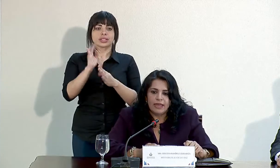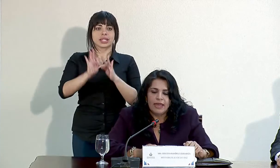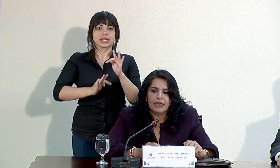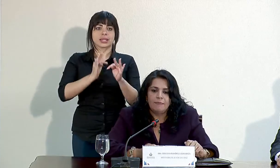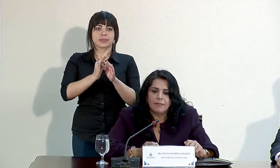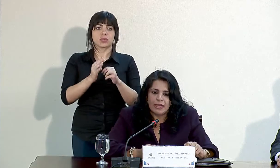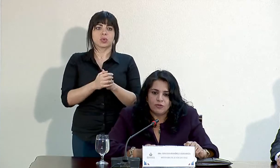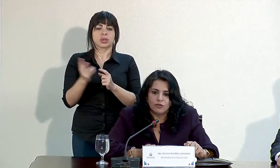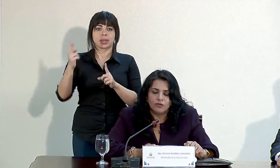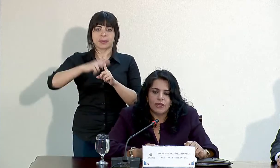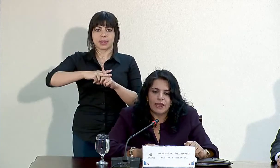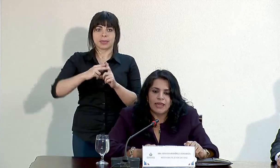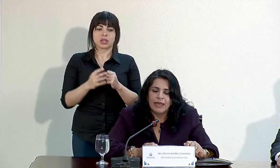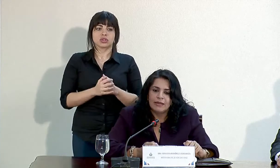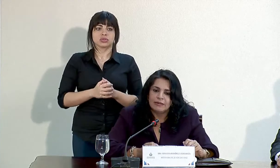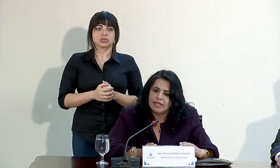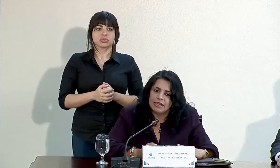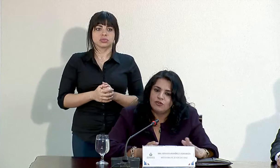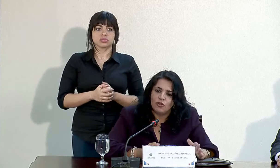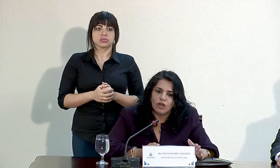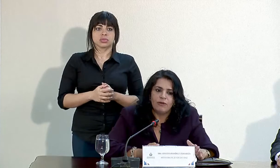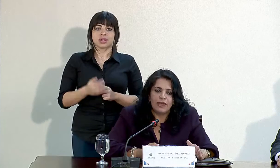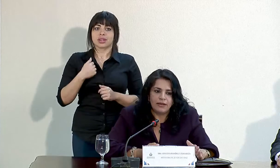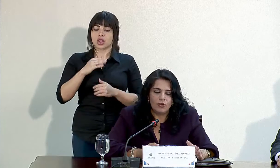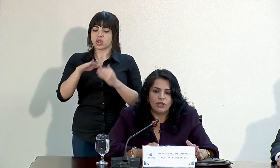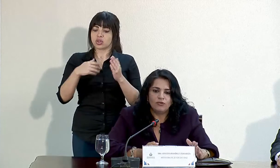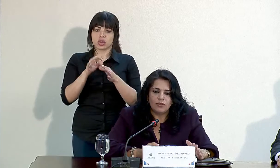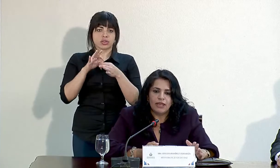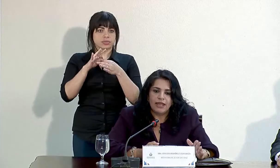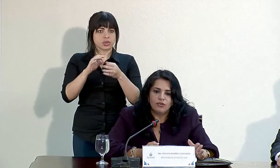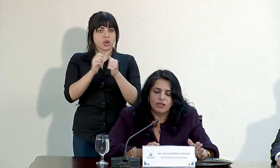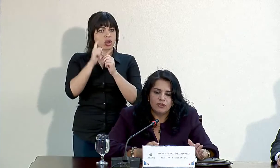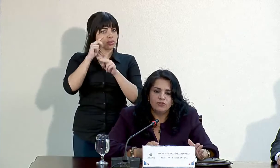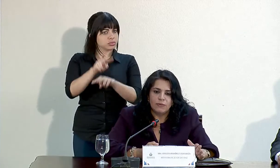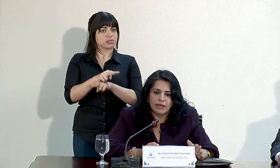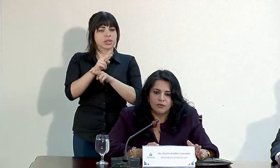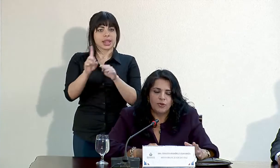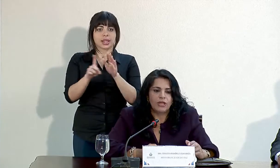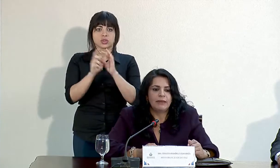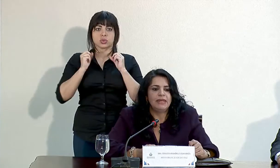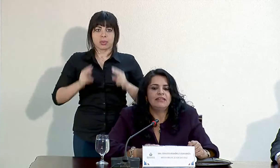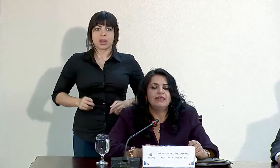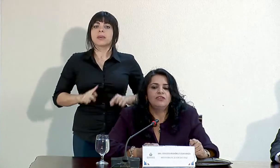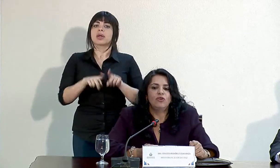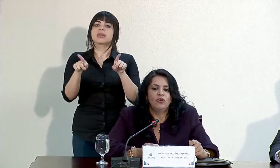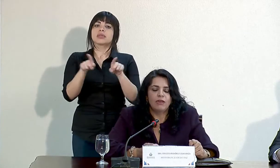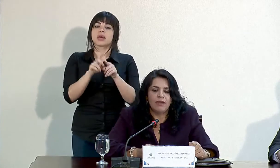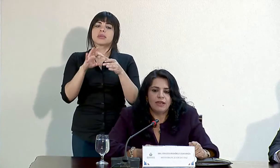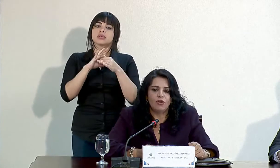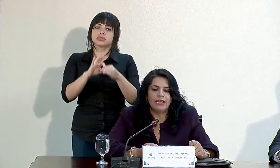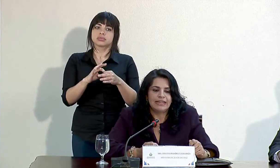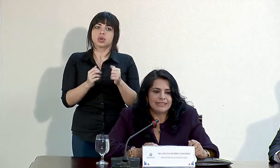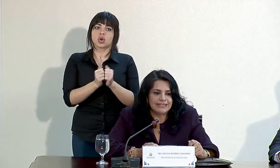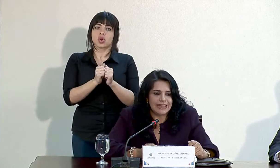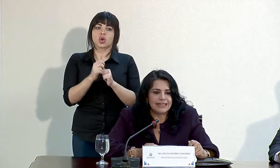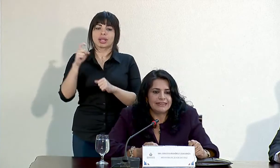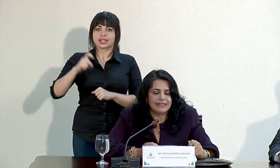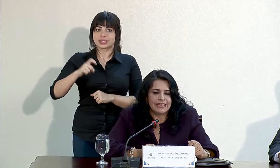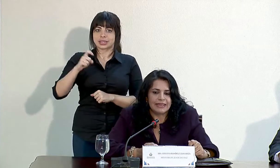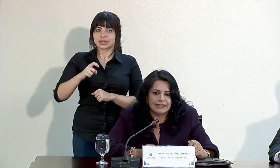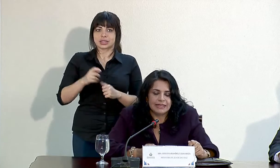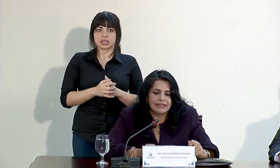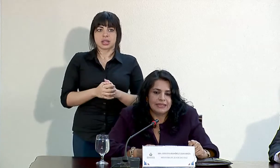de implementos que tienen todo que ver con la tutela de los derechos humanos, pero que también tienen todo que ver con la